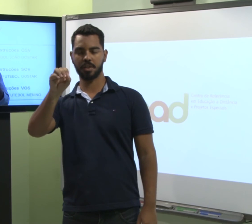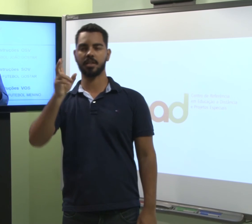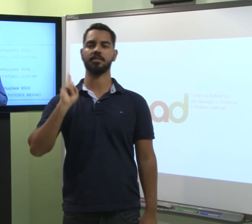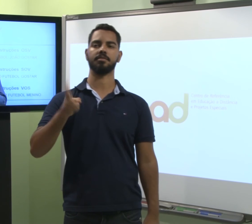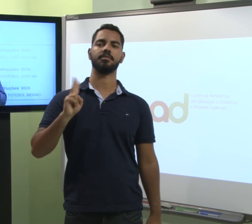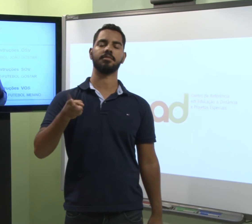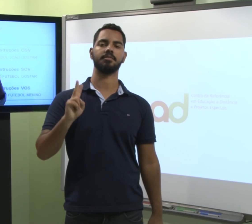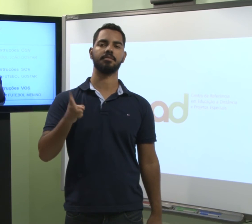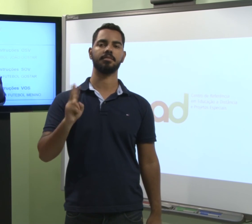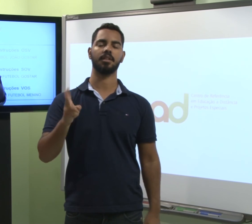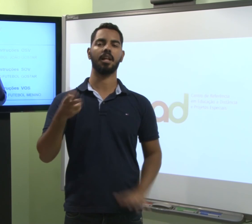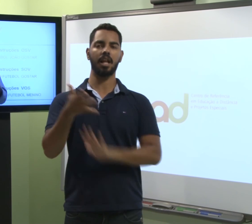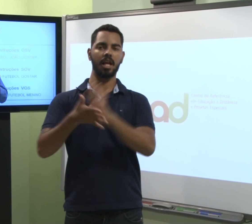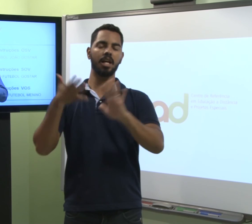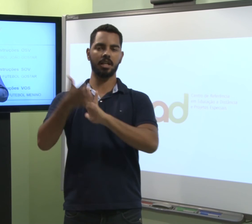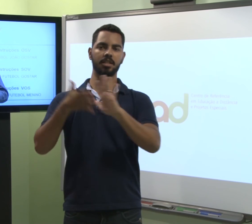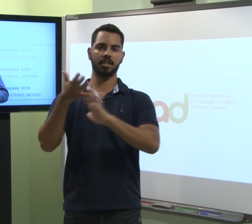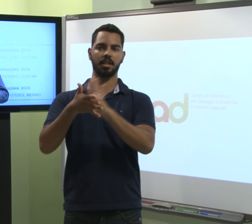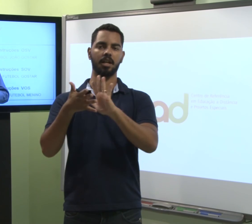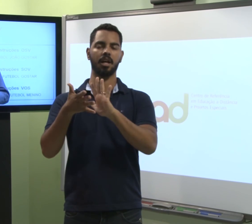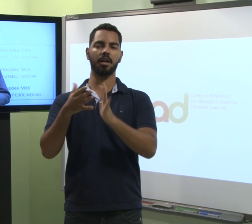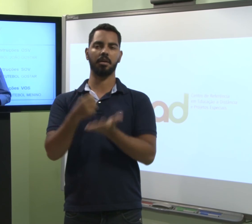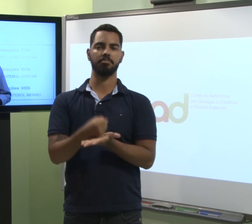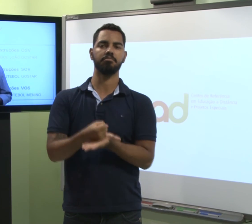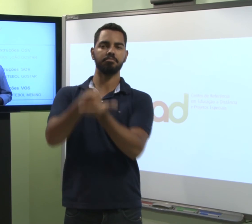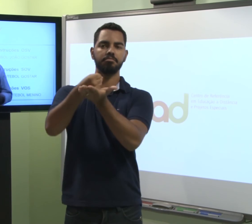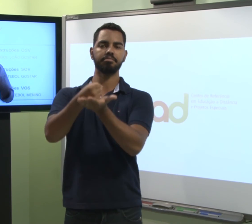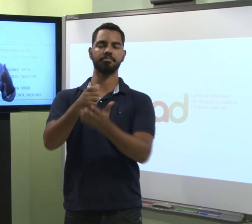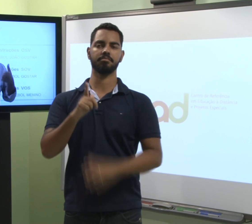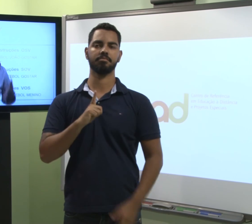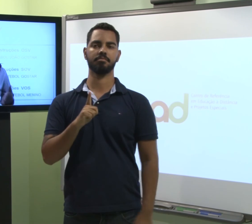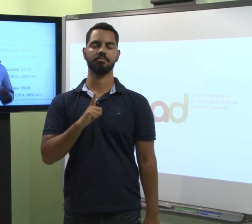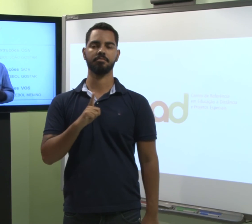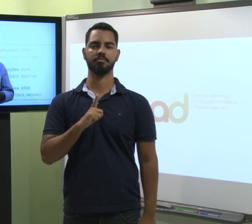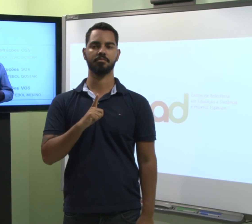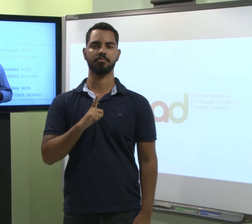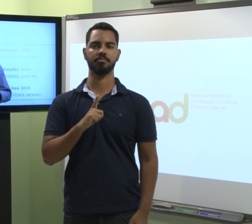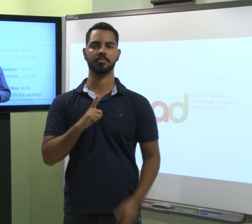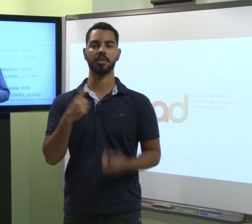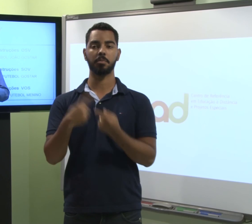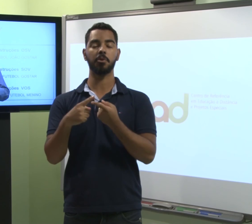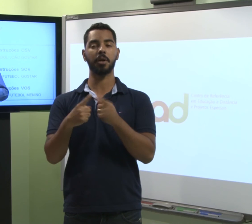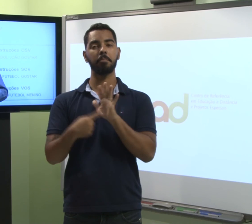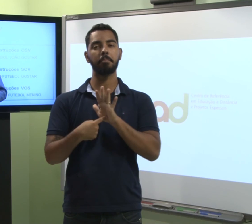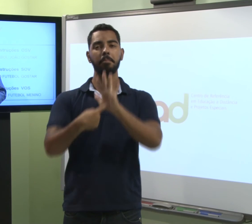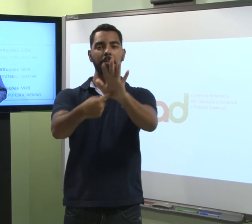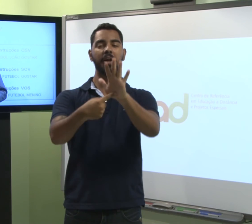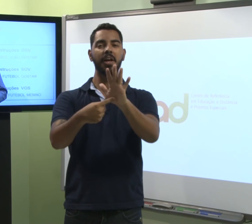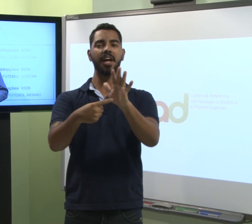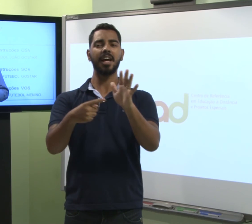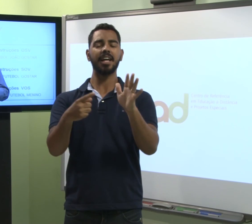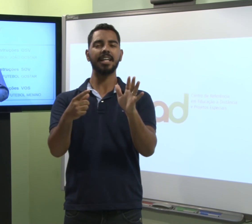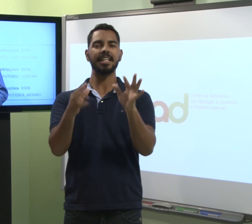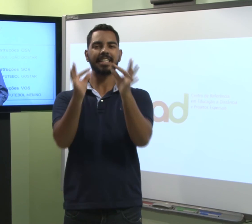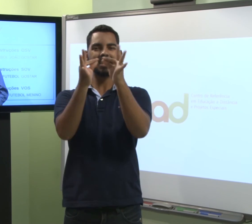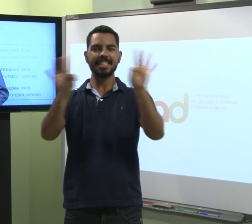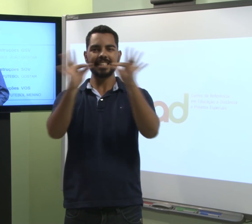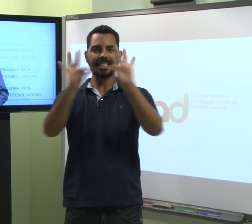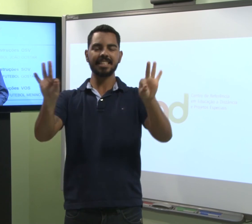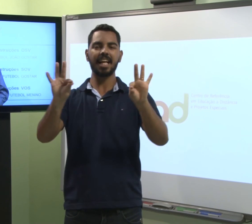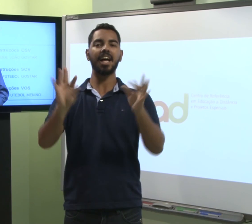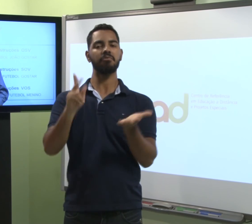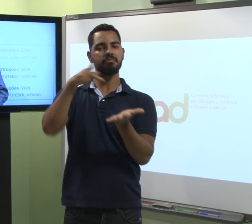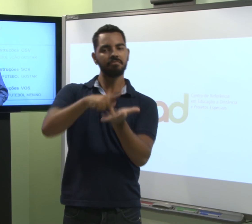as posições de sujeito e de objeto, apresentam a realidade sintática. E isso é possível a gente